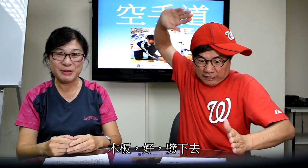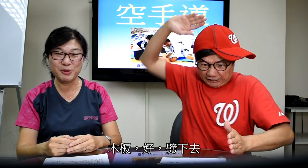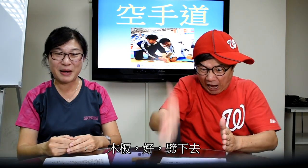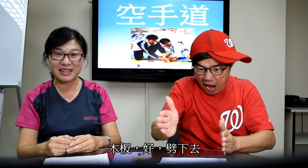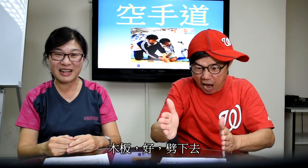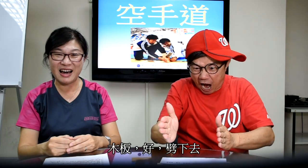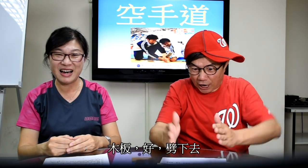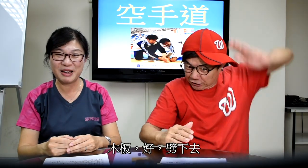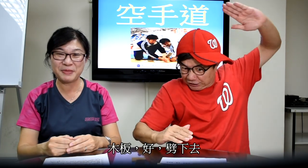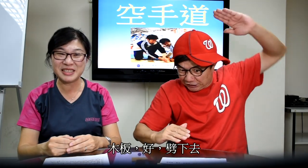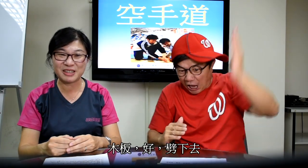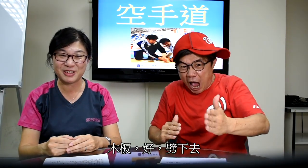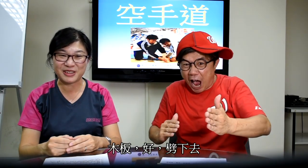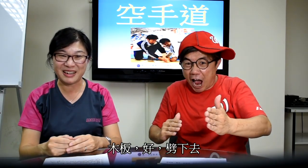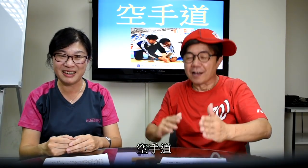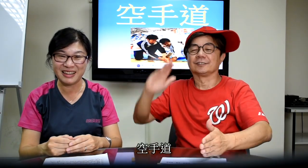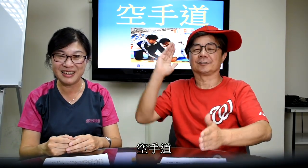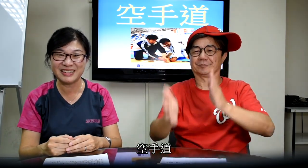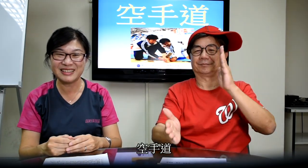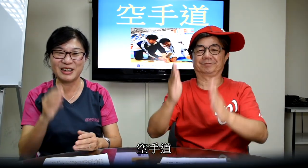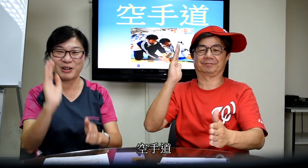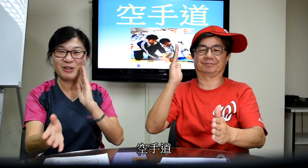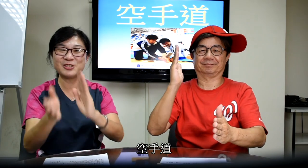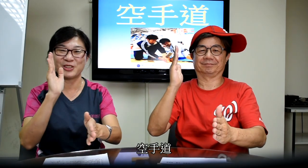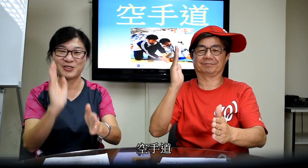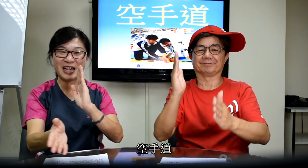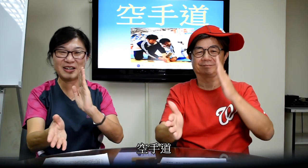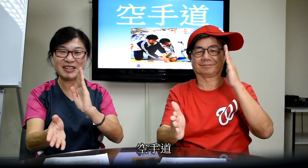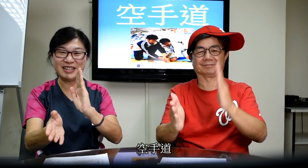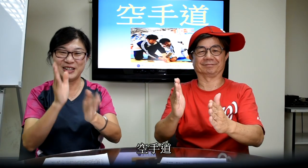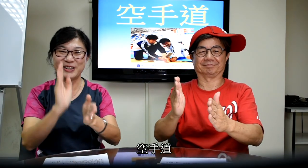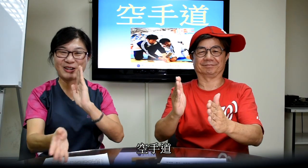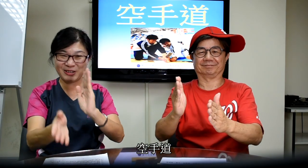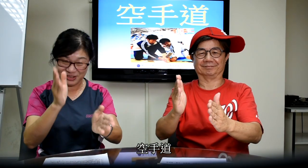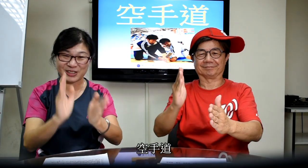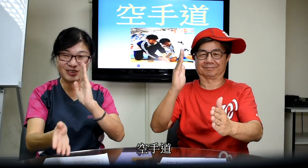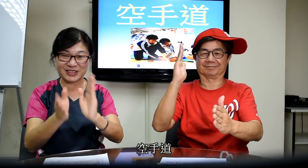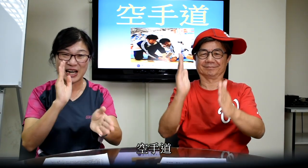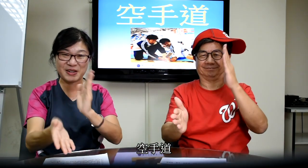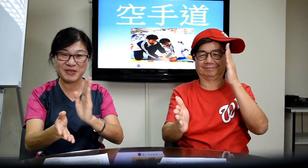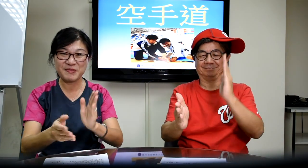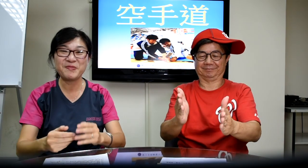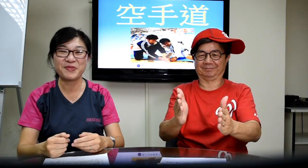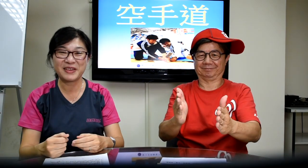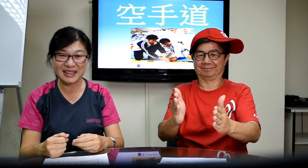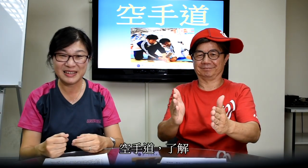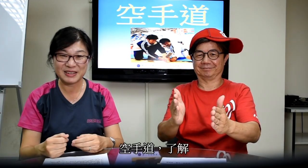木板哈踢下去，哈，空手道，空手道，空